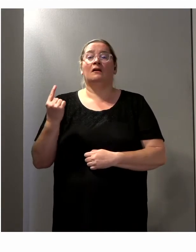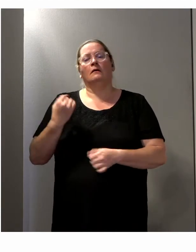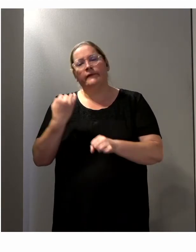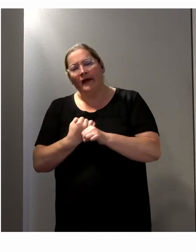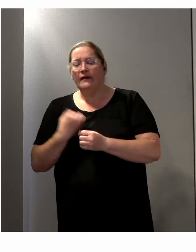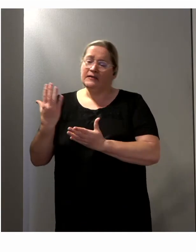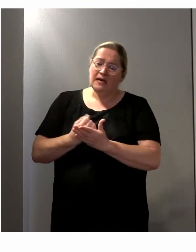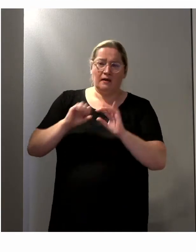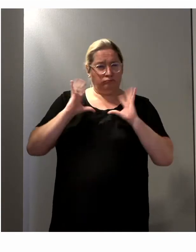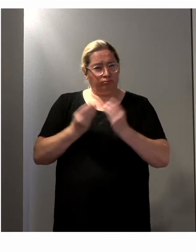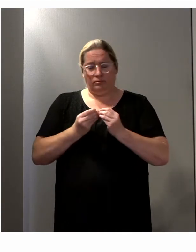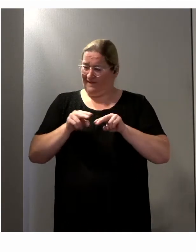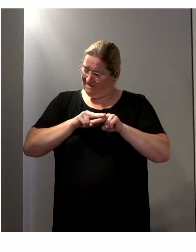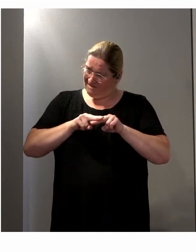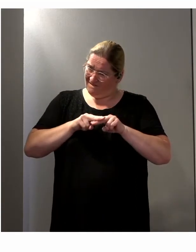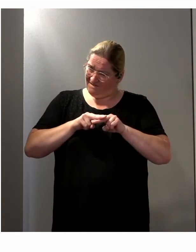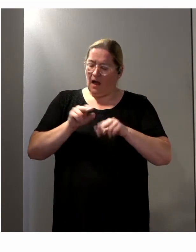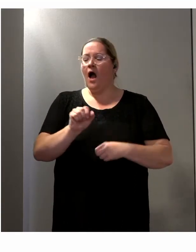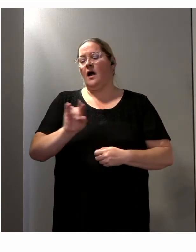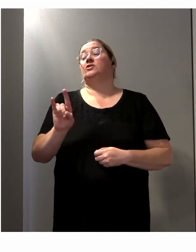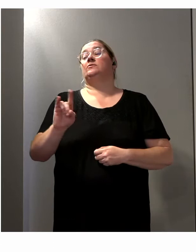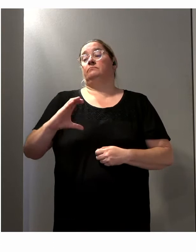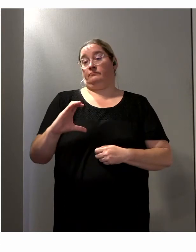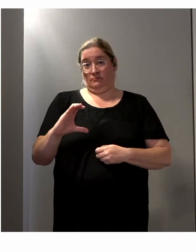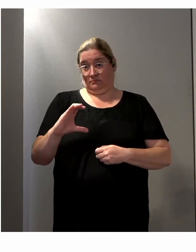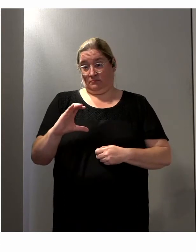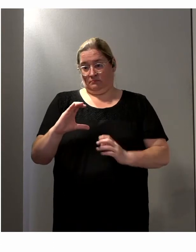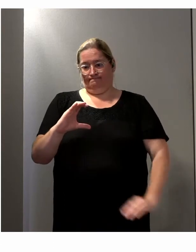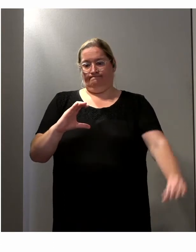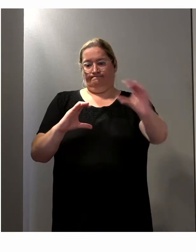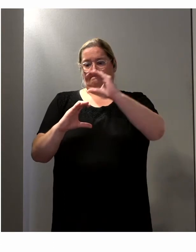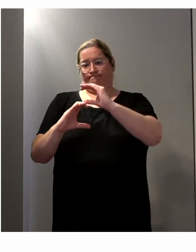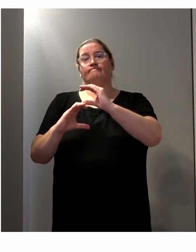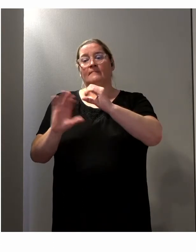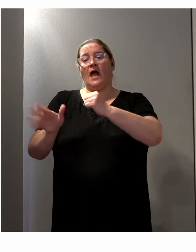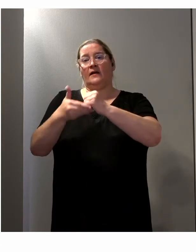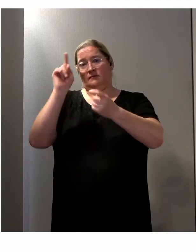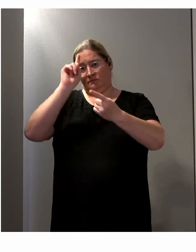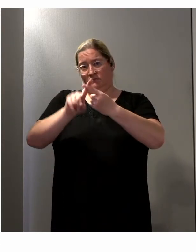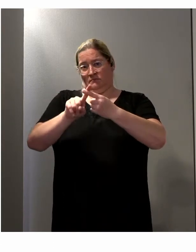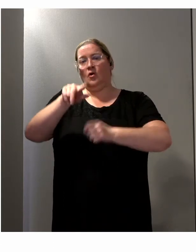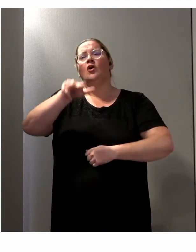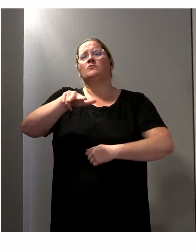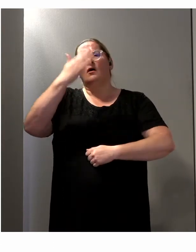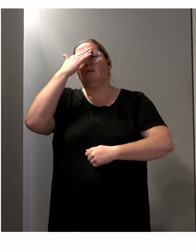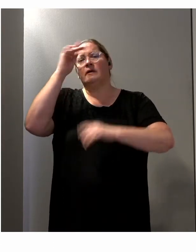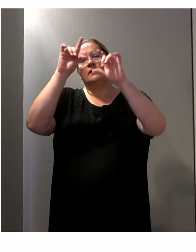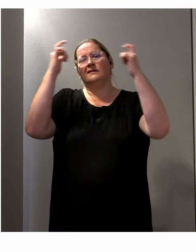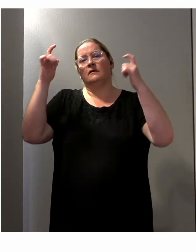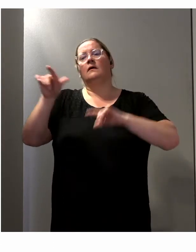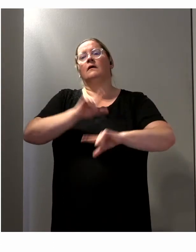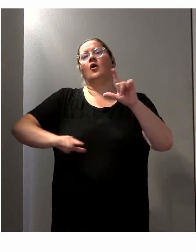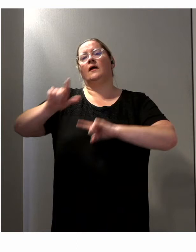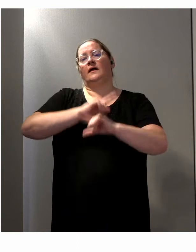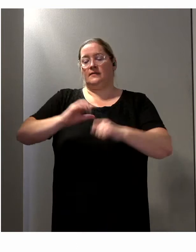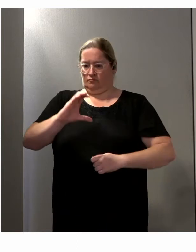j'additionne l'AAH, mais également l'aide au logement, si elle est locataire, alors on arrive